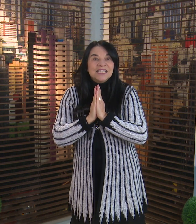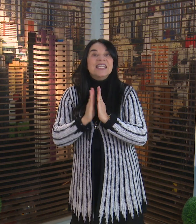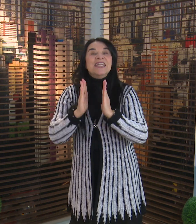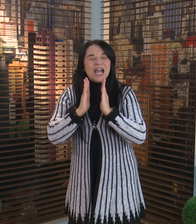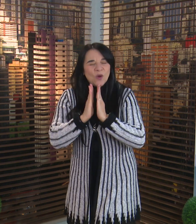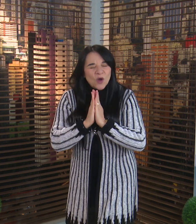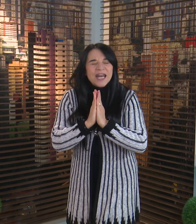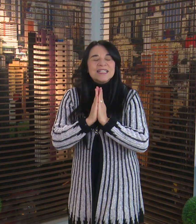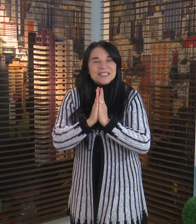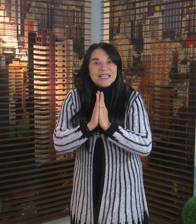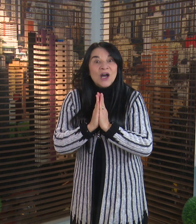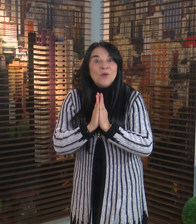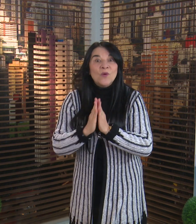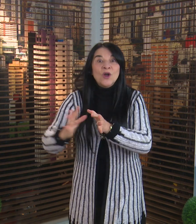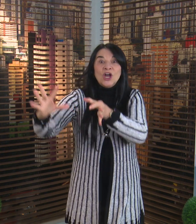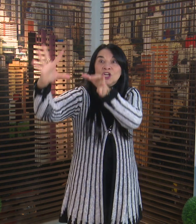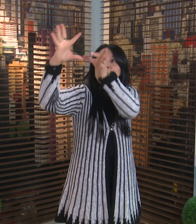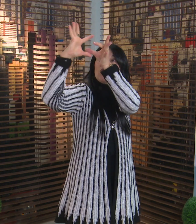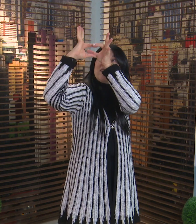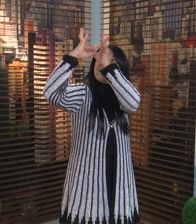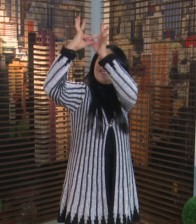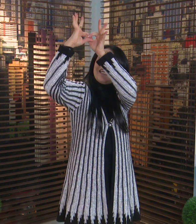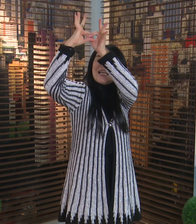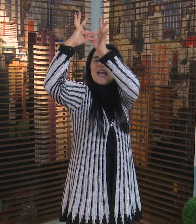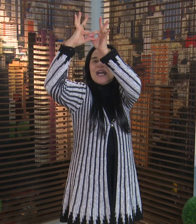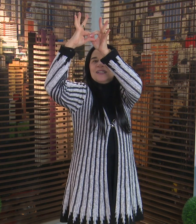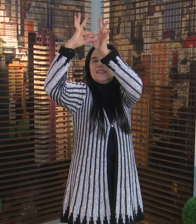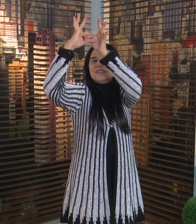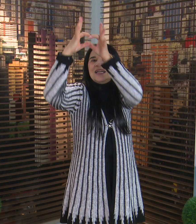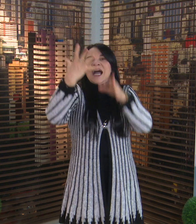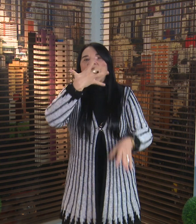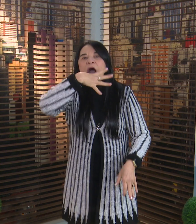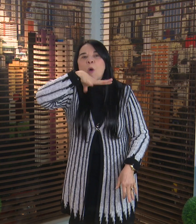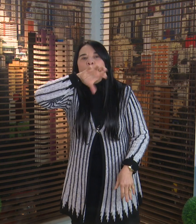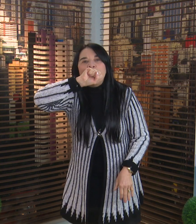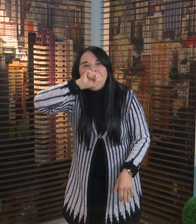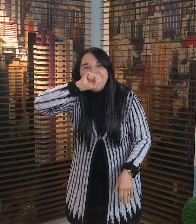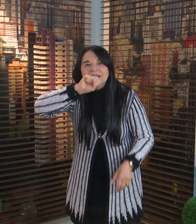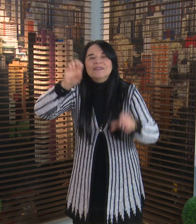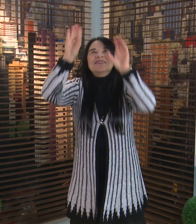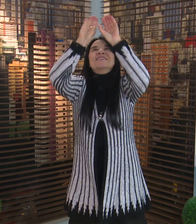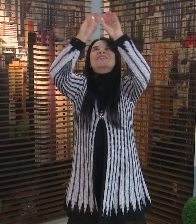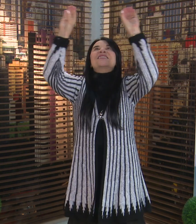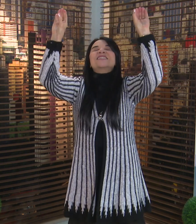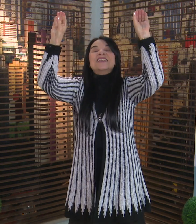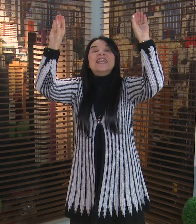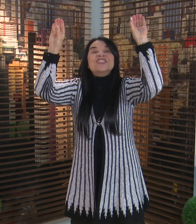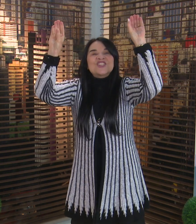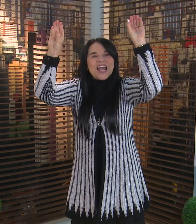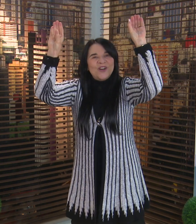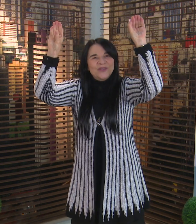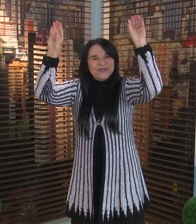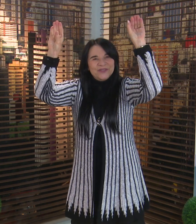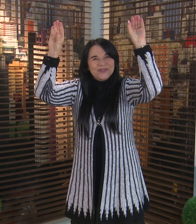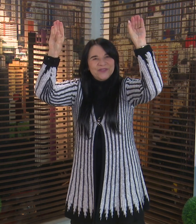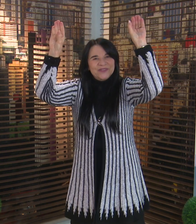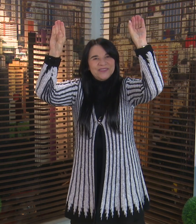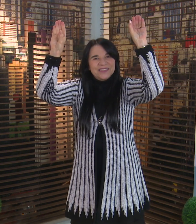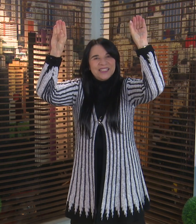E a oração nos liga ao Pai Celestial.